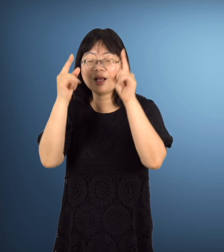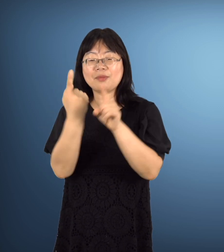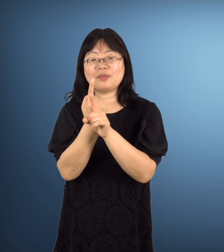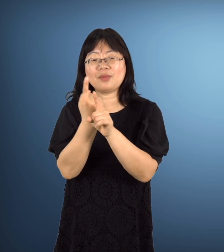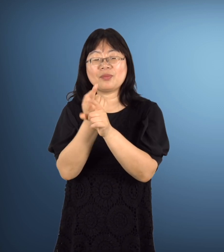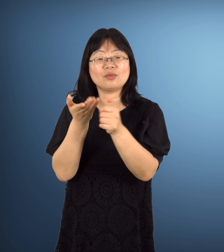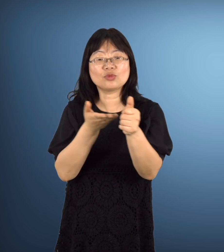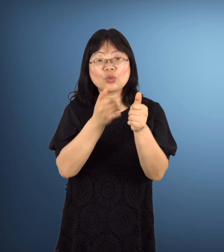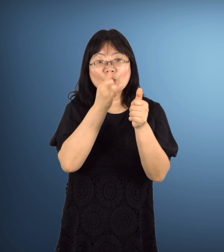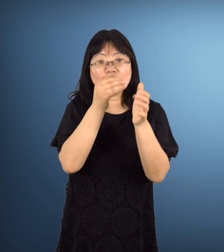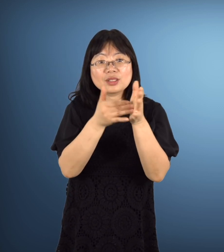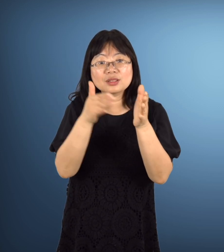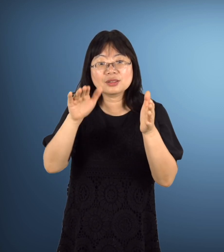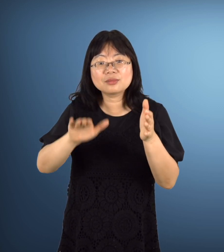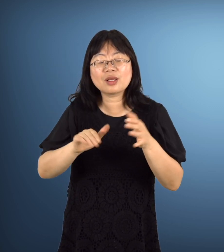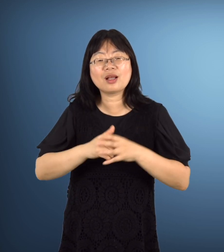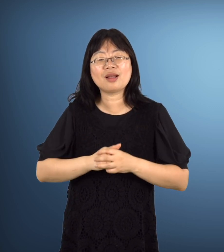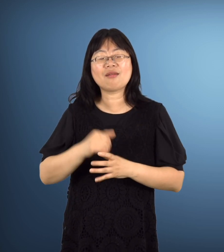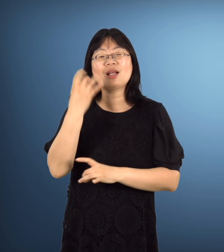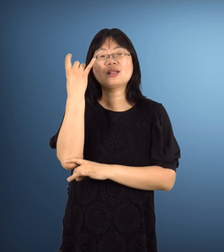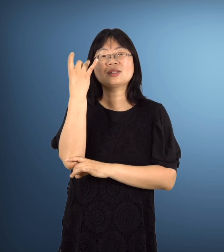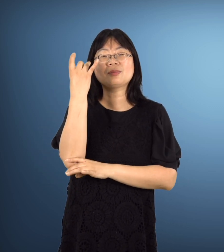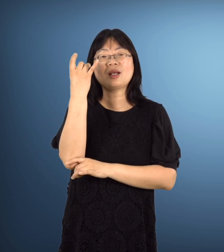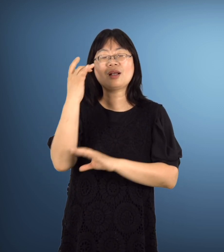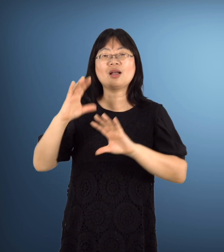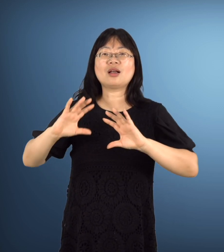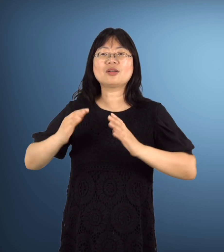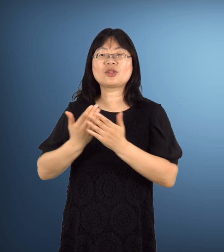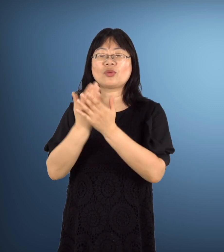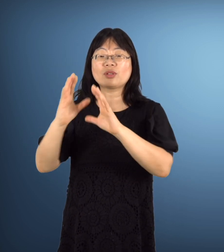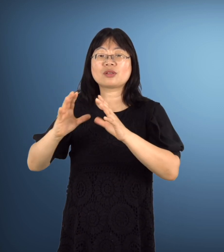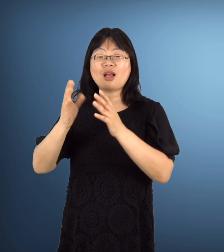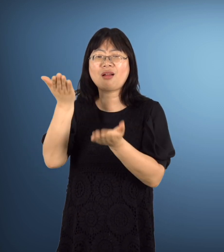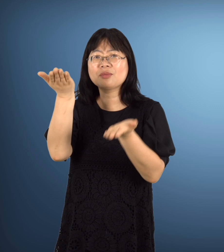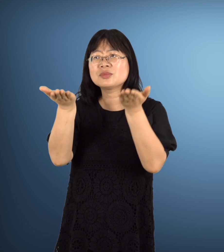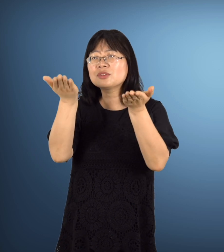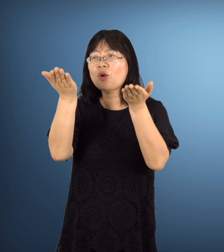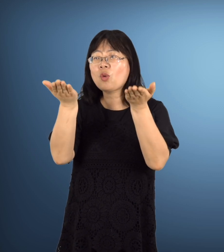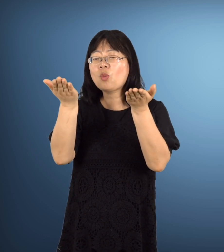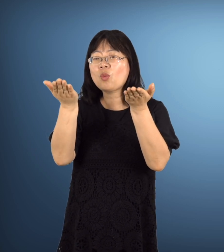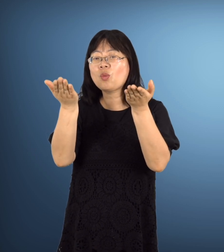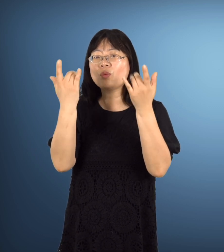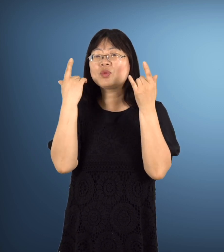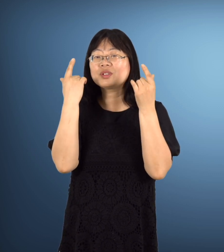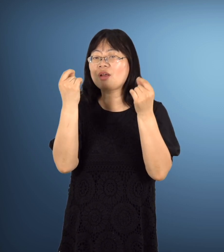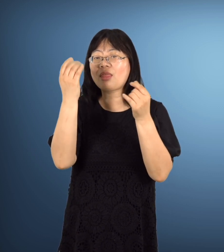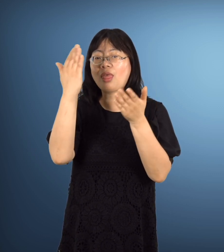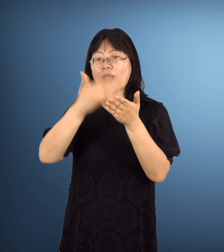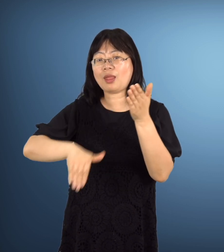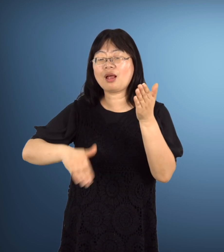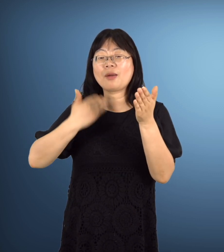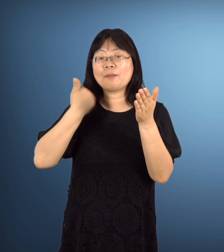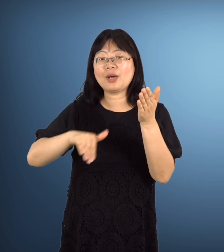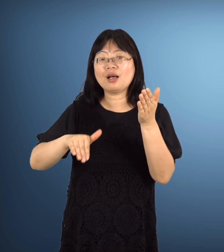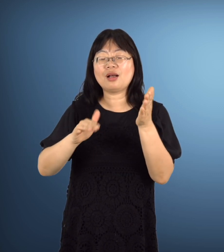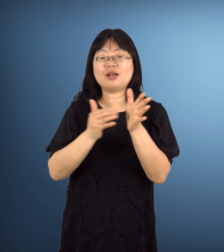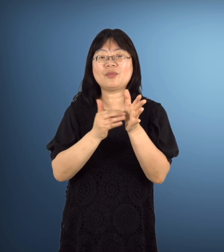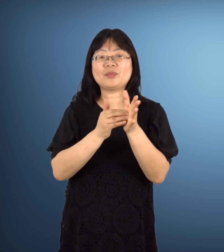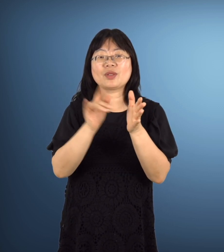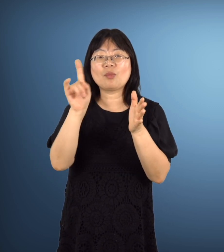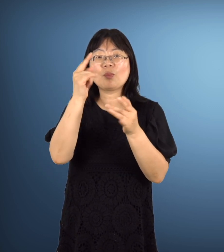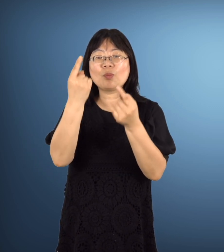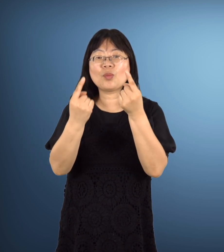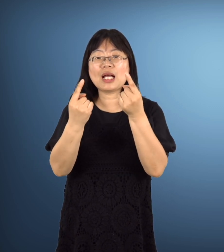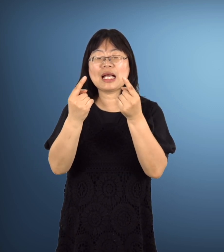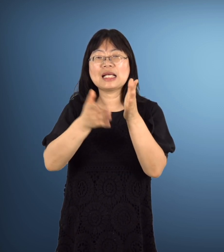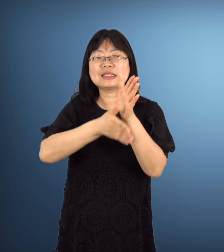개발이 됐지만 기본 선진국 수준에 비하면 택도 없어요.